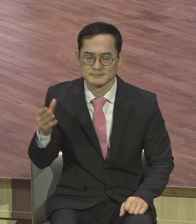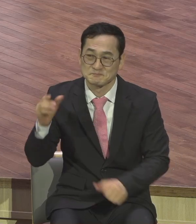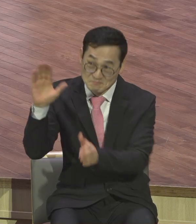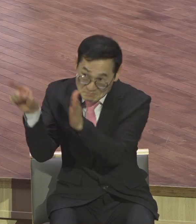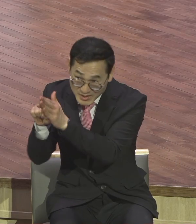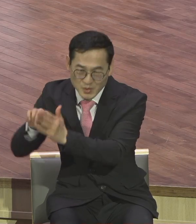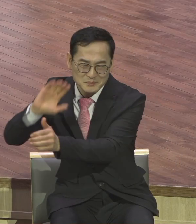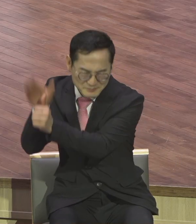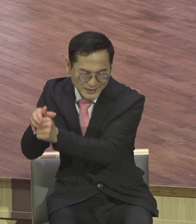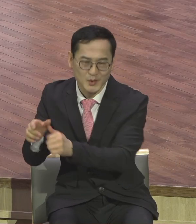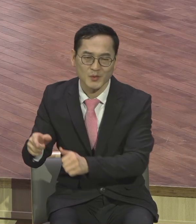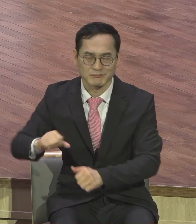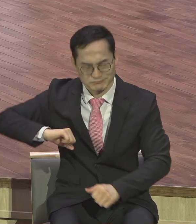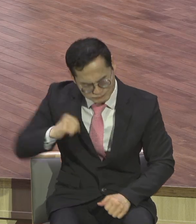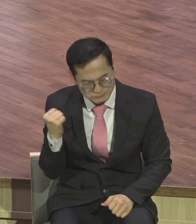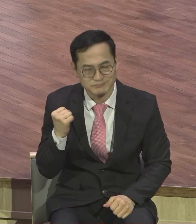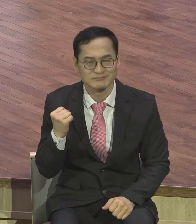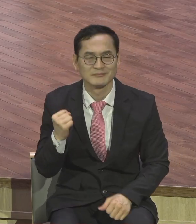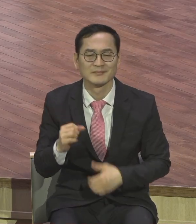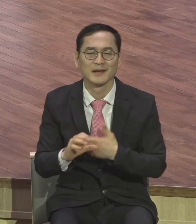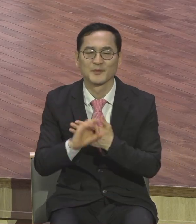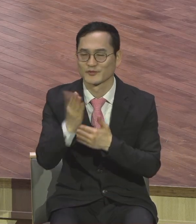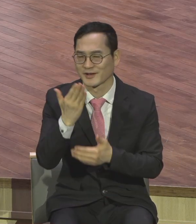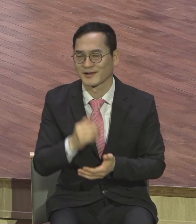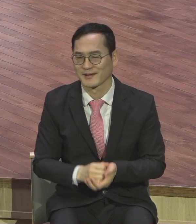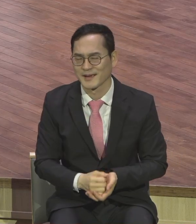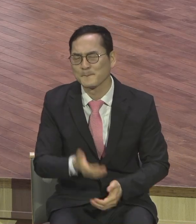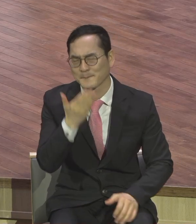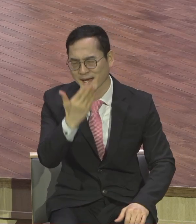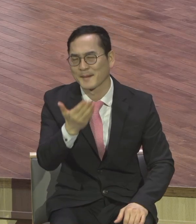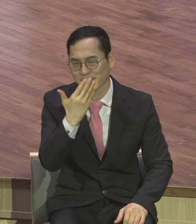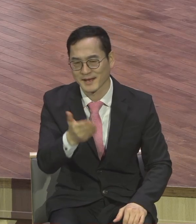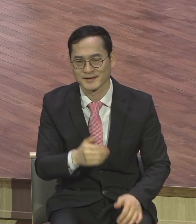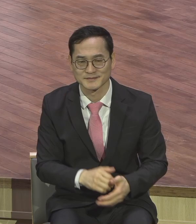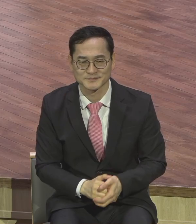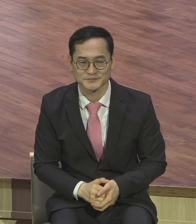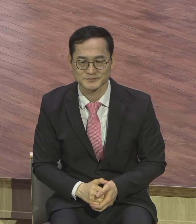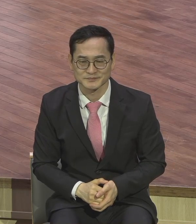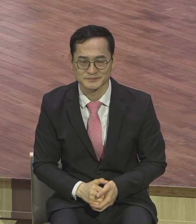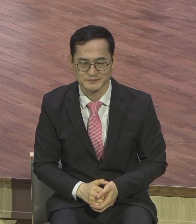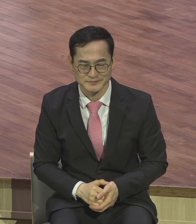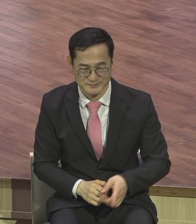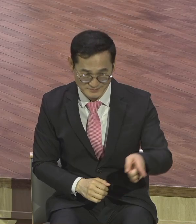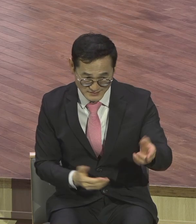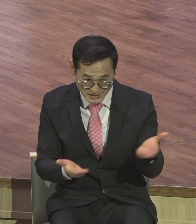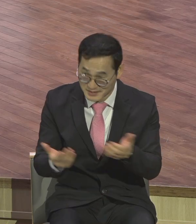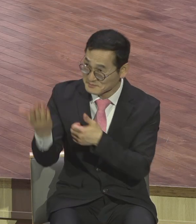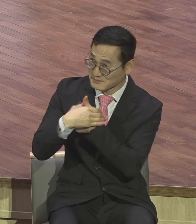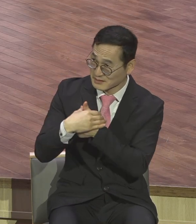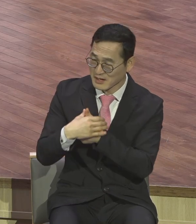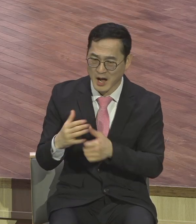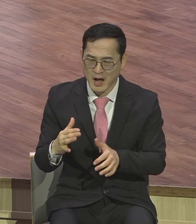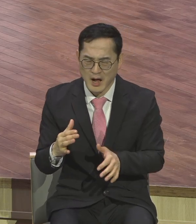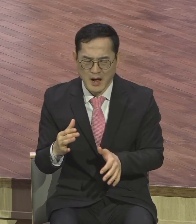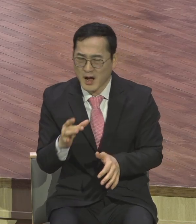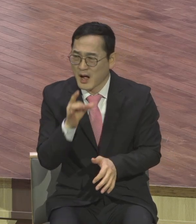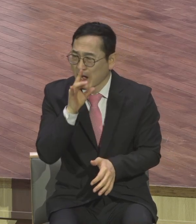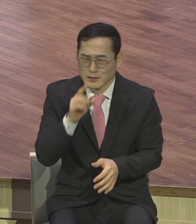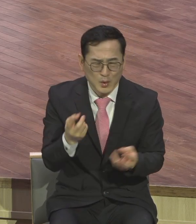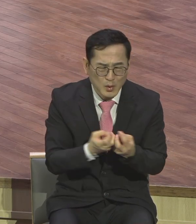왜 그래요 맡겨주니까 기도할 수 밖에 없지 아이고 내가 부족해서 하나님 내가 어떻게 합니까 이걸 하기는